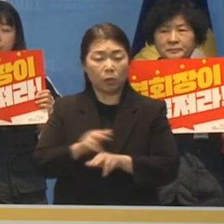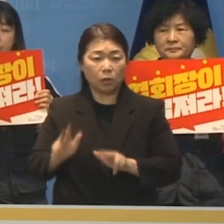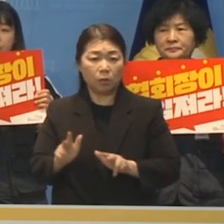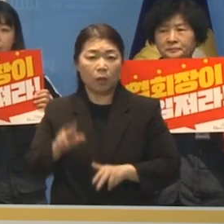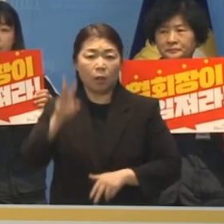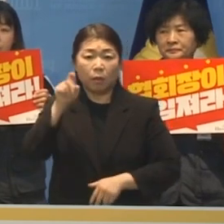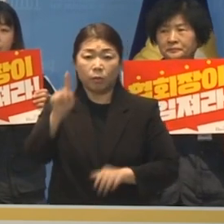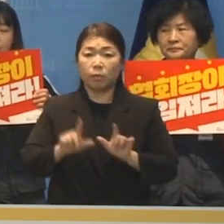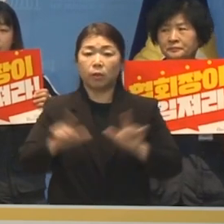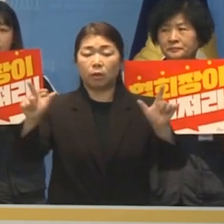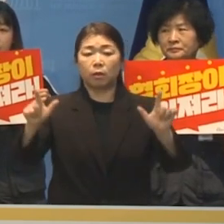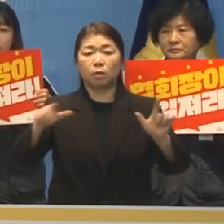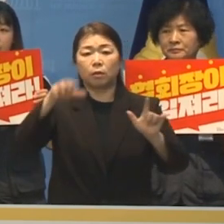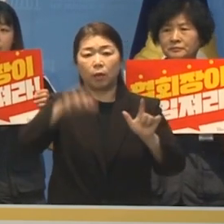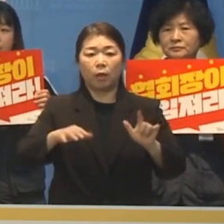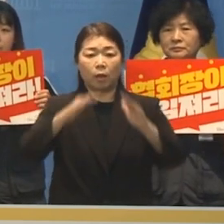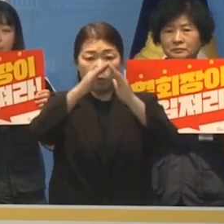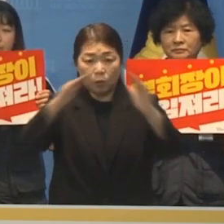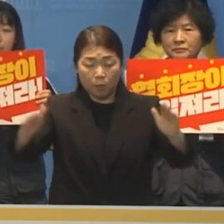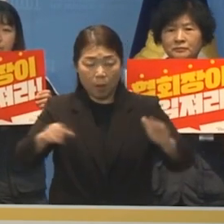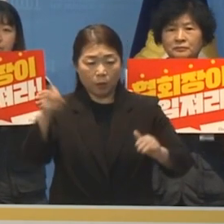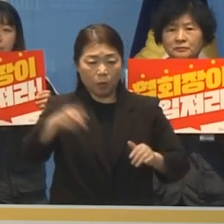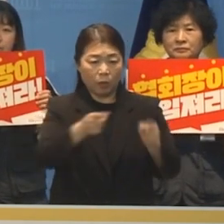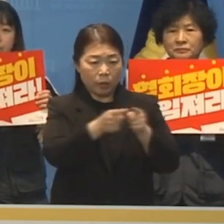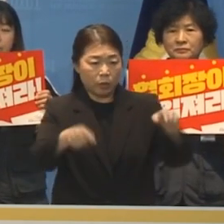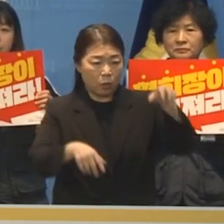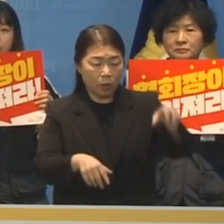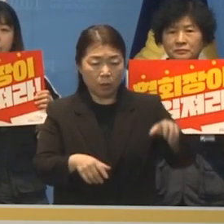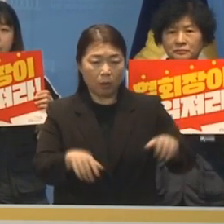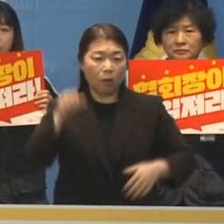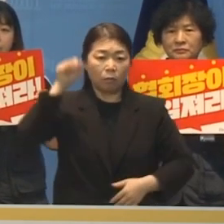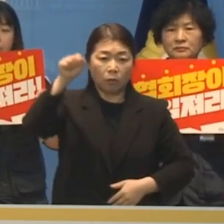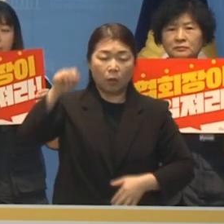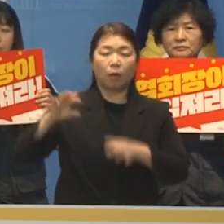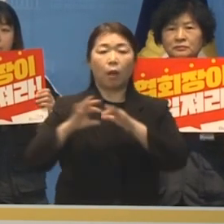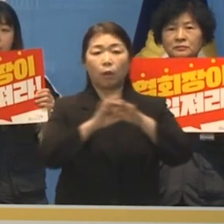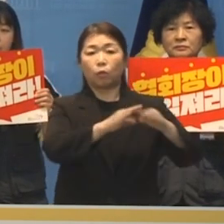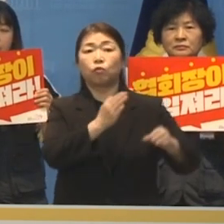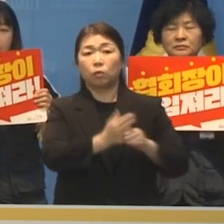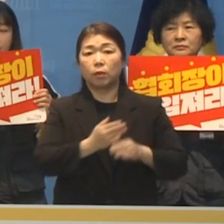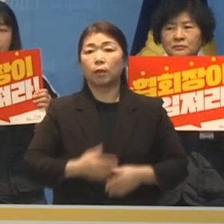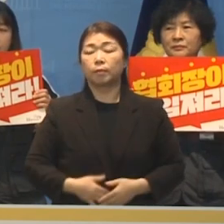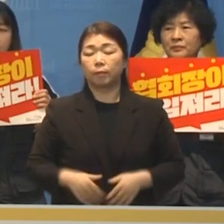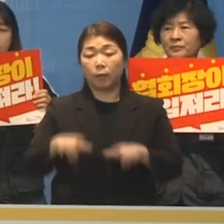31일째 천막과 로비에서 농성을 진행 중에 있습니다.